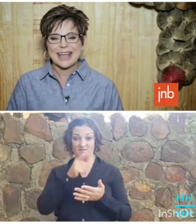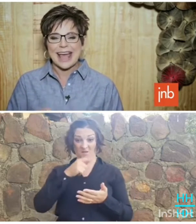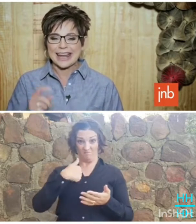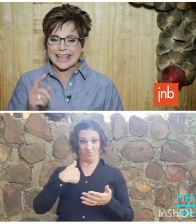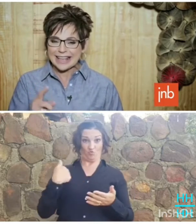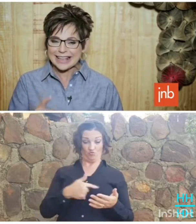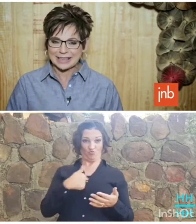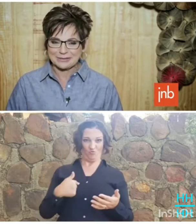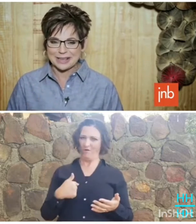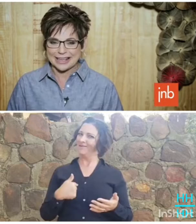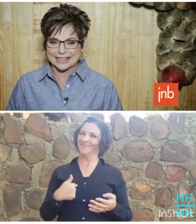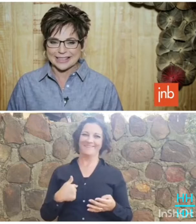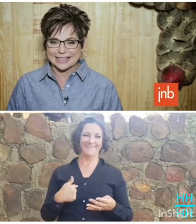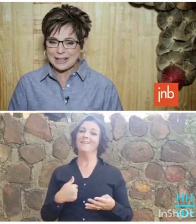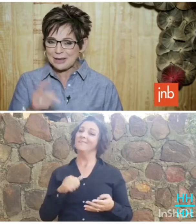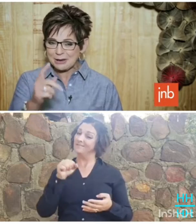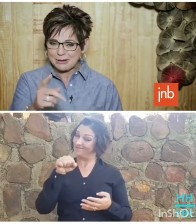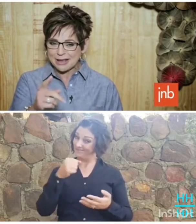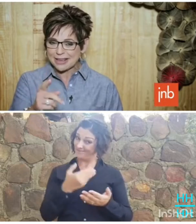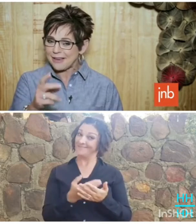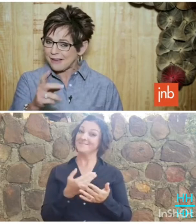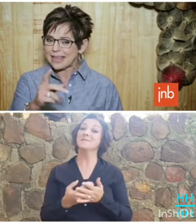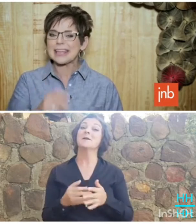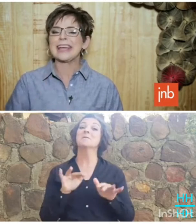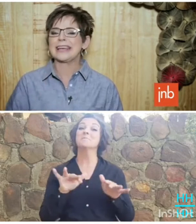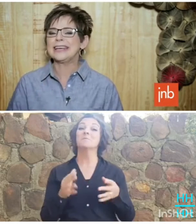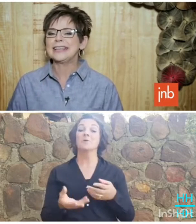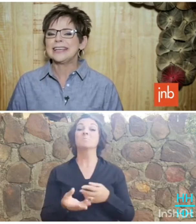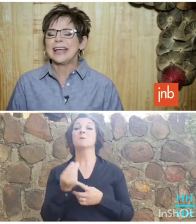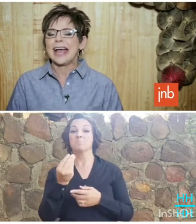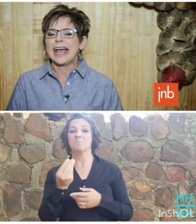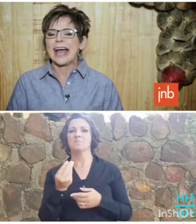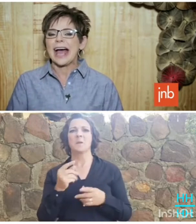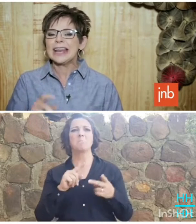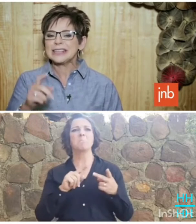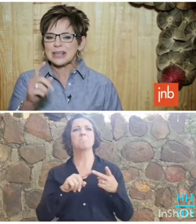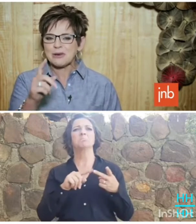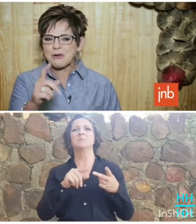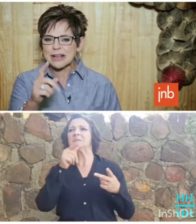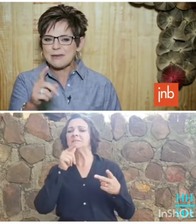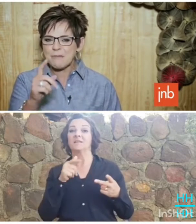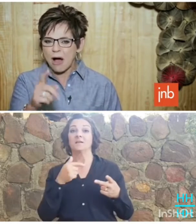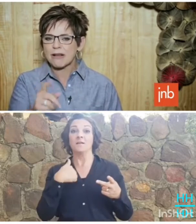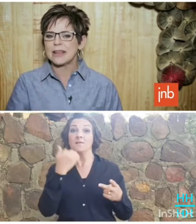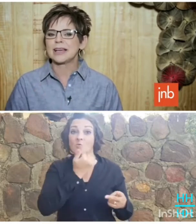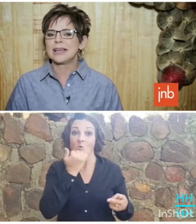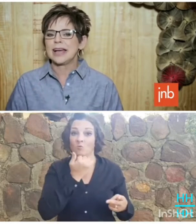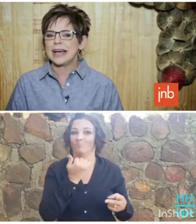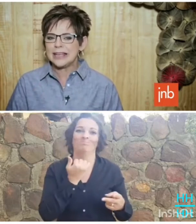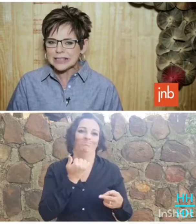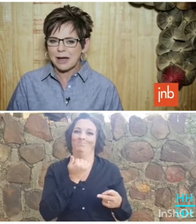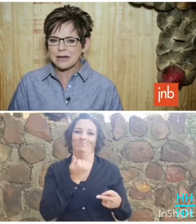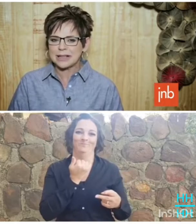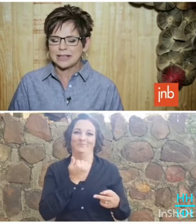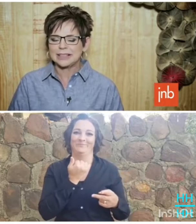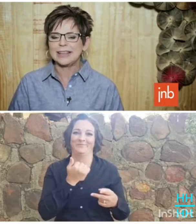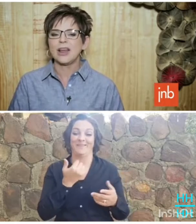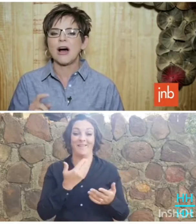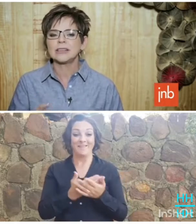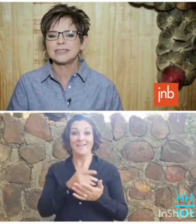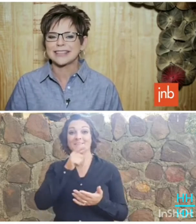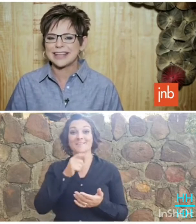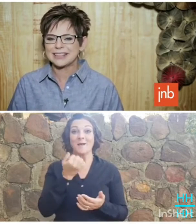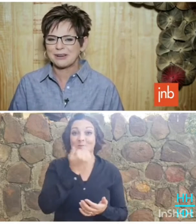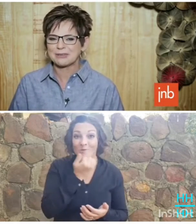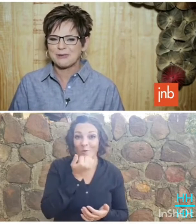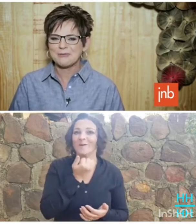sommer erken hulle is verkeerd. Kan jy glo? Ja, jy krij hulle. Hulle sê ook nie makkelijk, hulle is jammer nie. Die